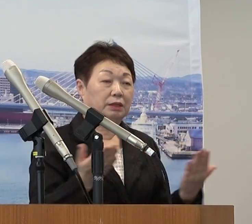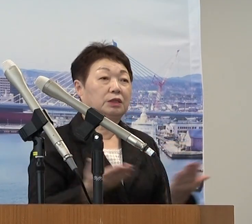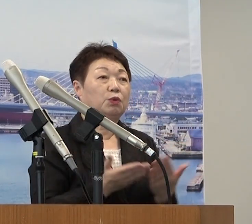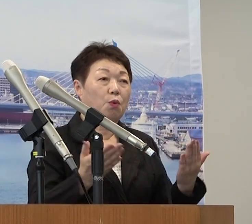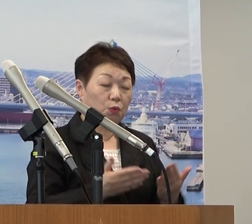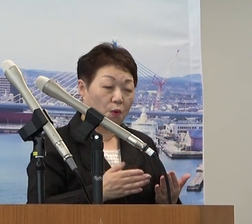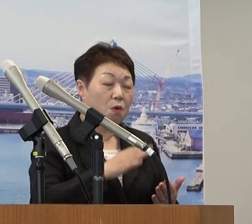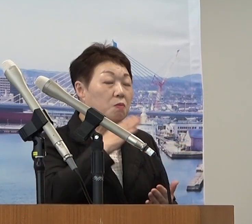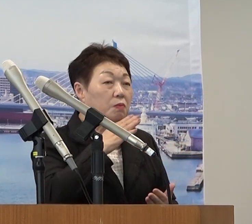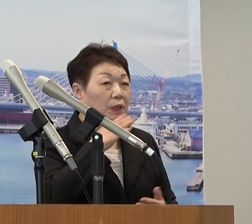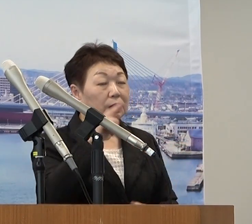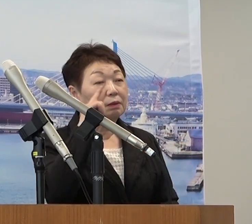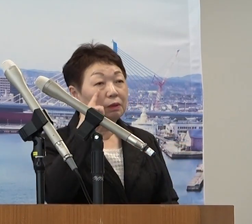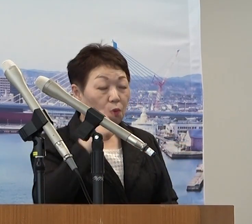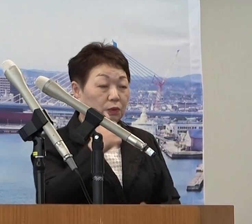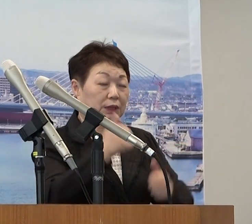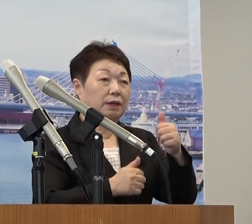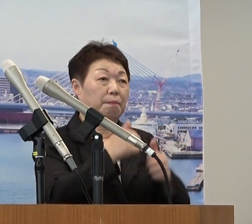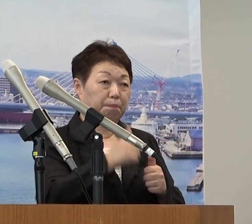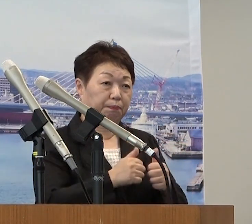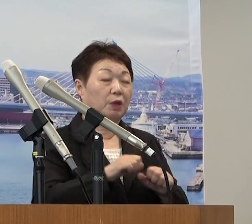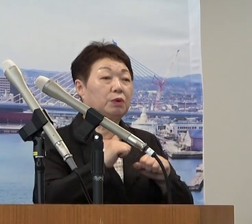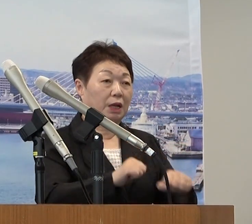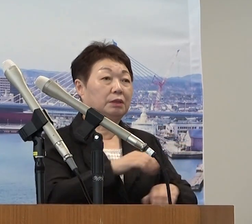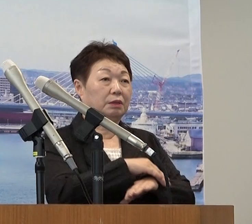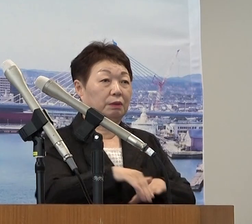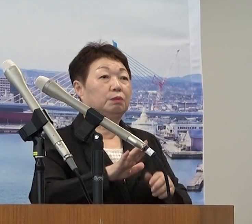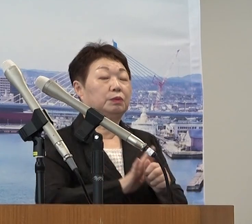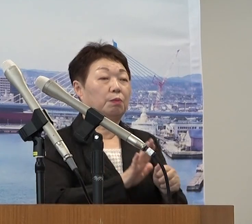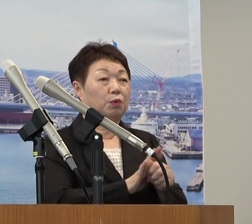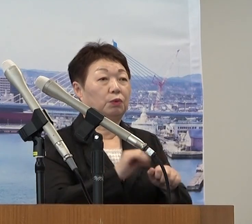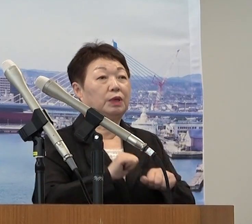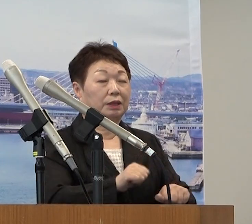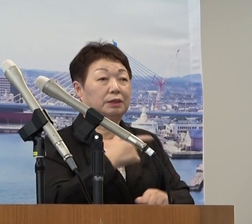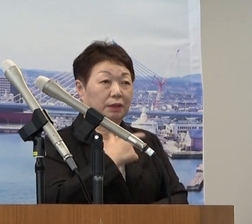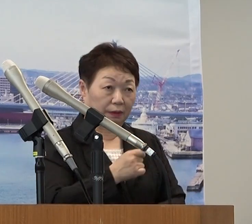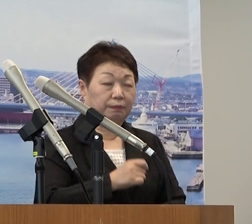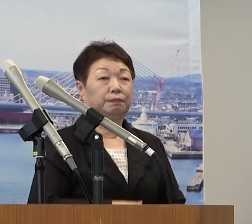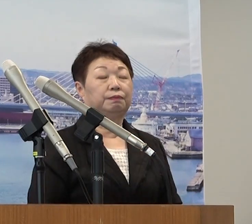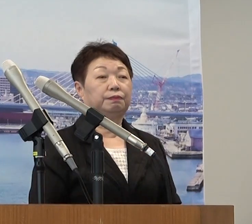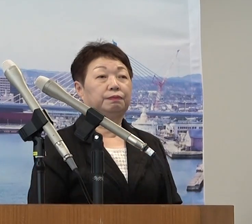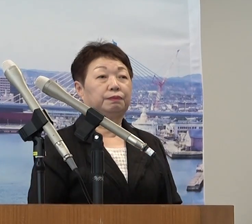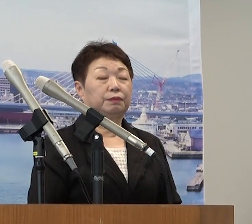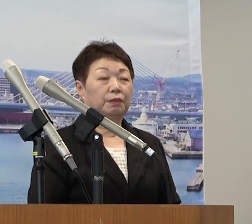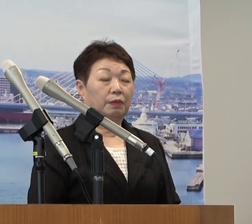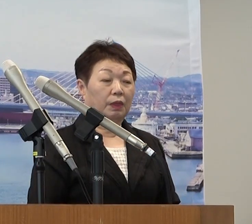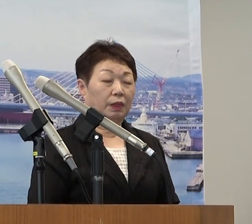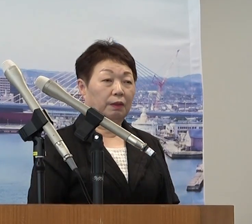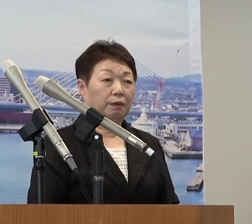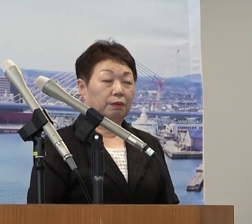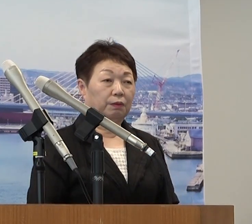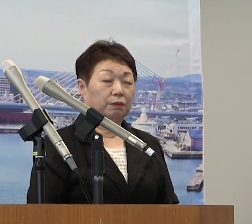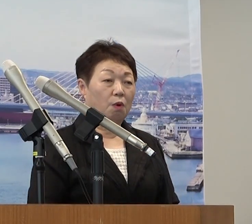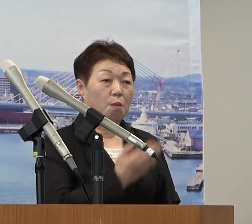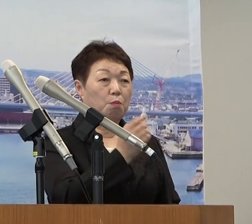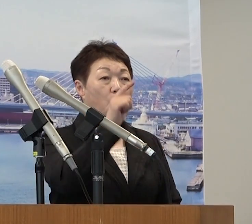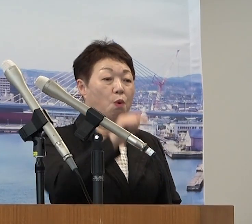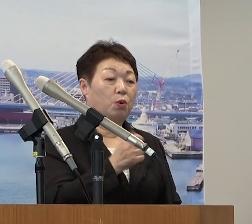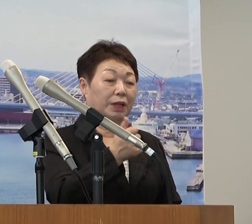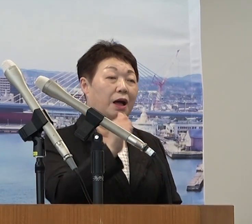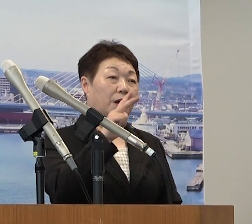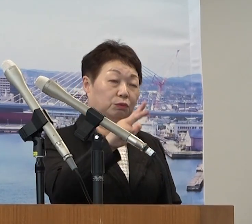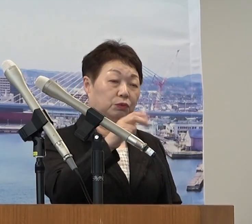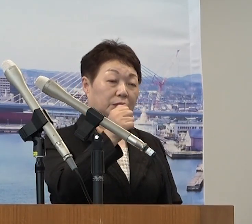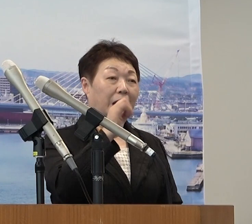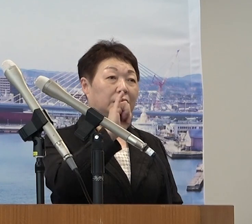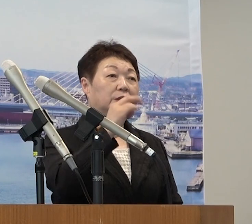実証実験のサポートに取り組んでまいります。さらに公民連携に関するポータルサイトを設置いたし